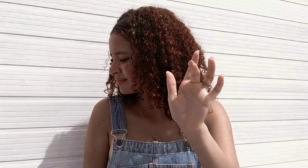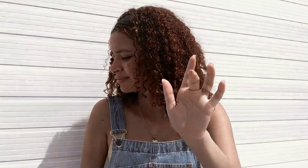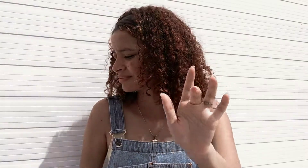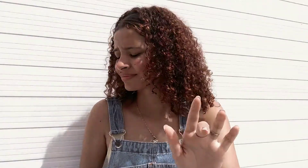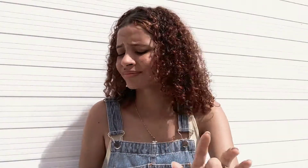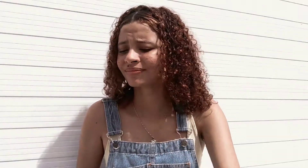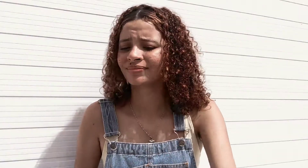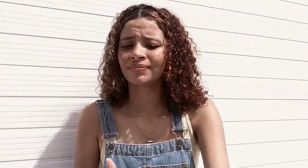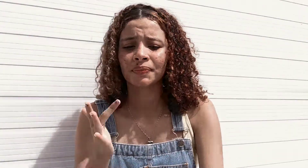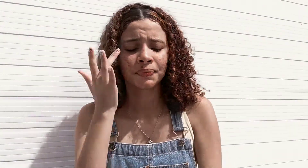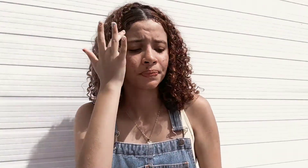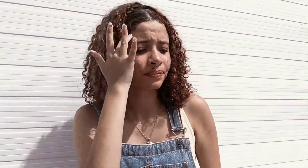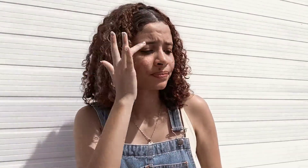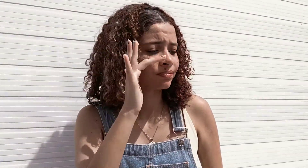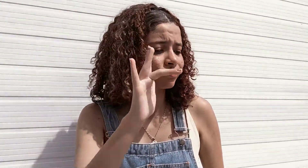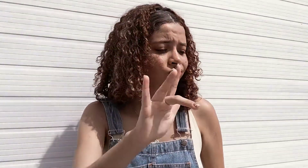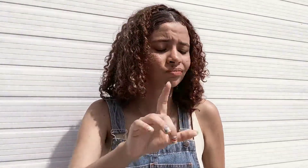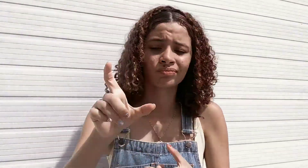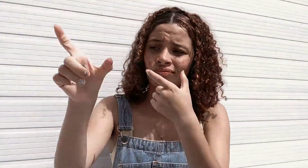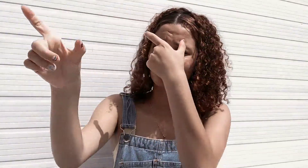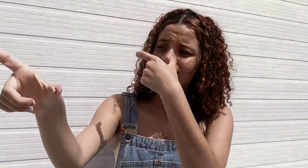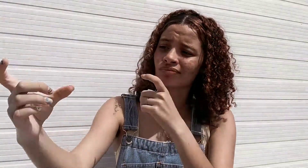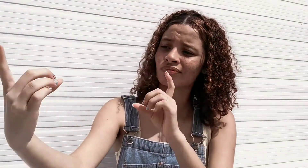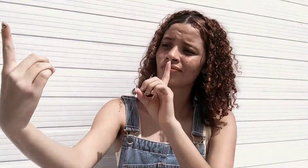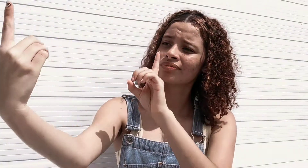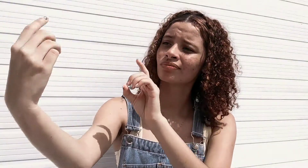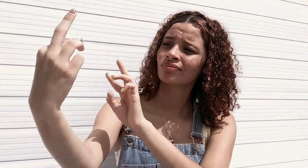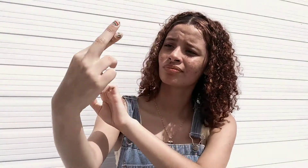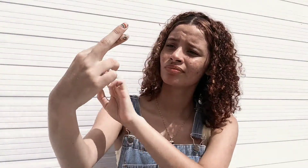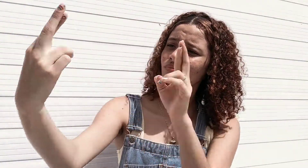não sei diferenciar